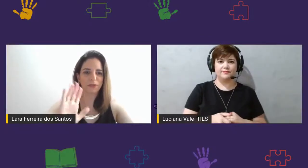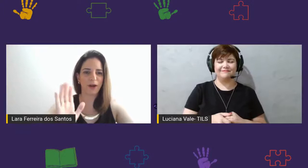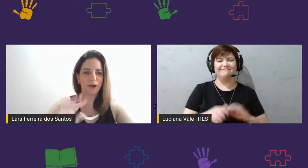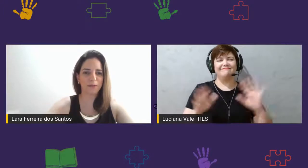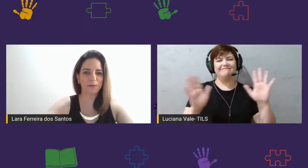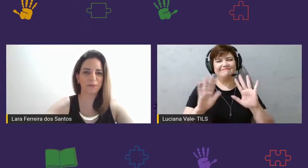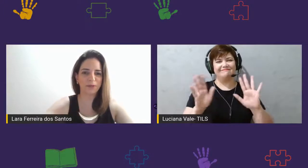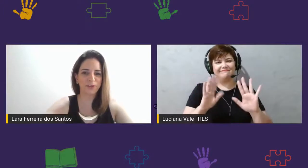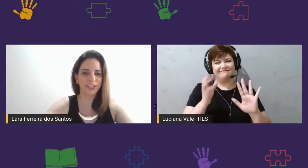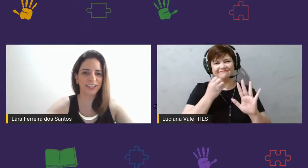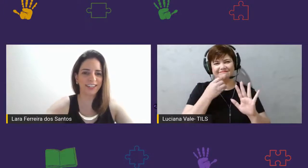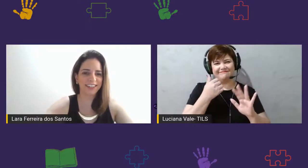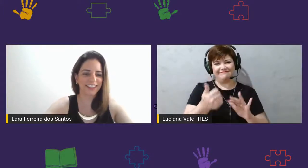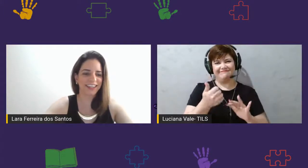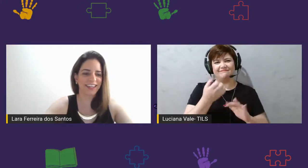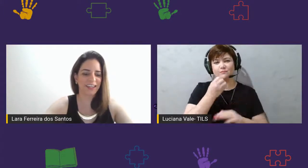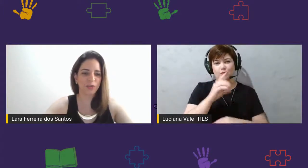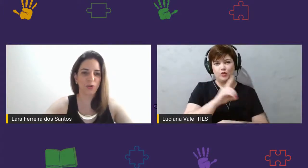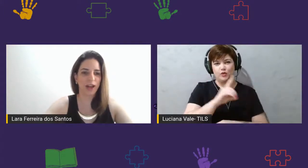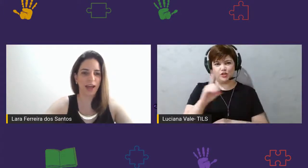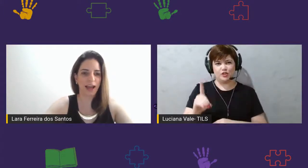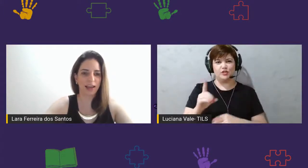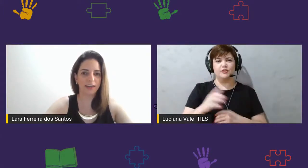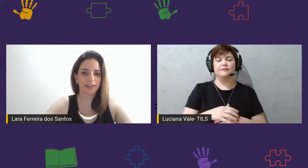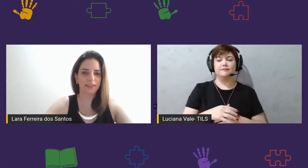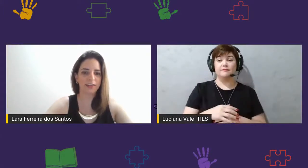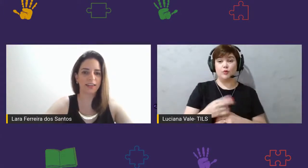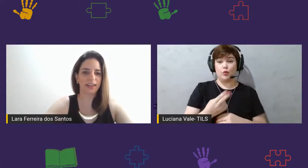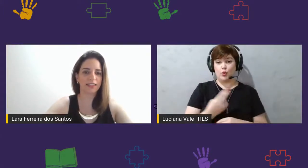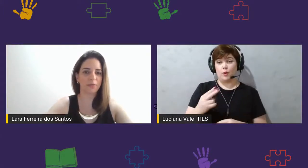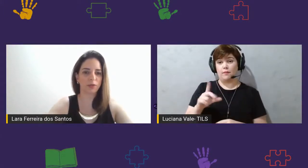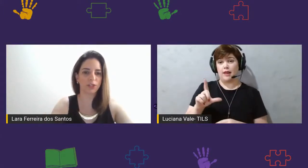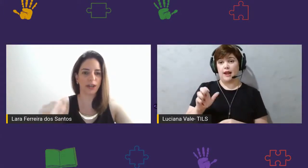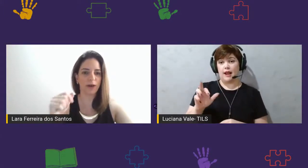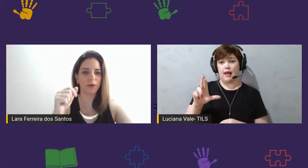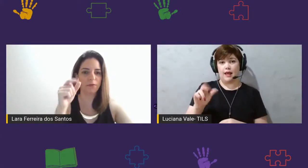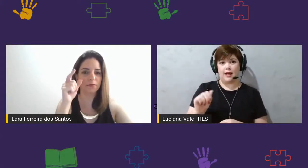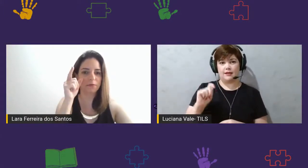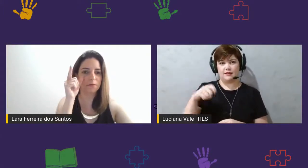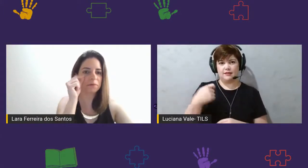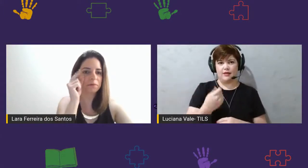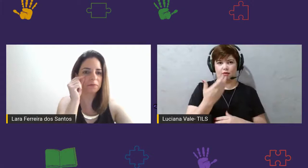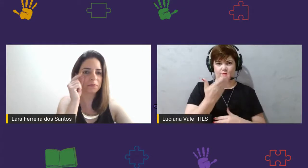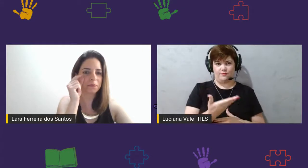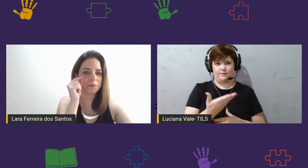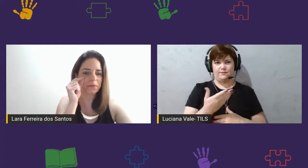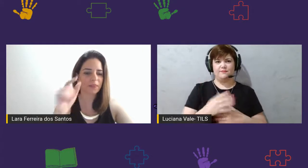Olá, pessoal. Bom dia. Eu sou a Lara. Esse é meu sinal.